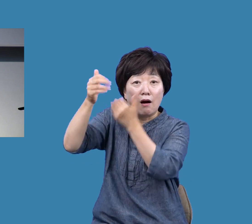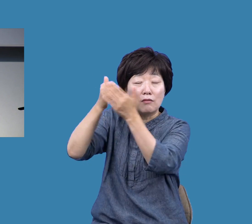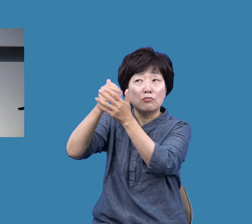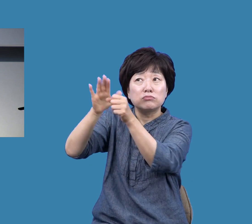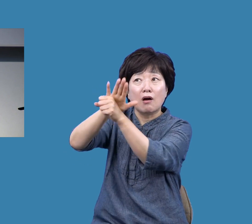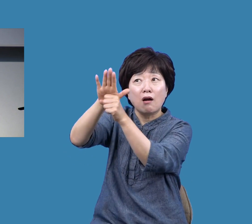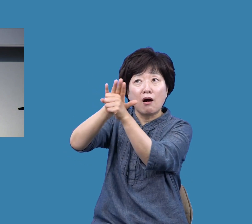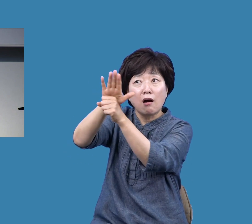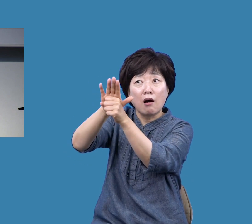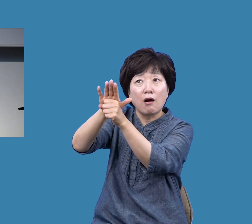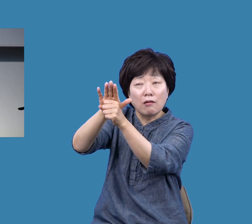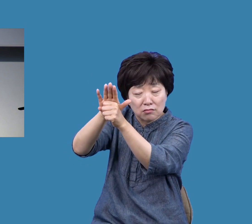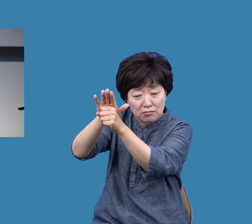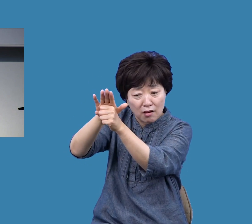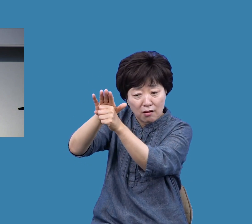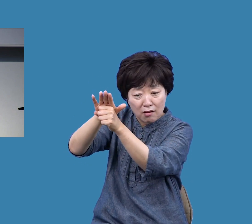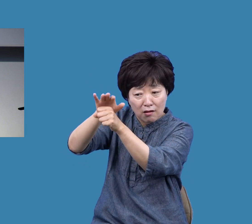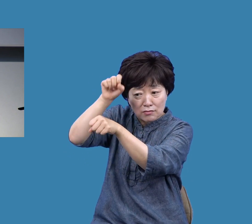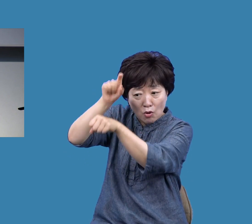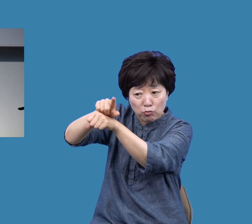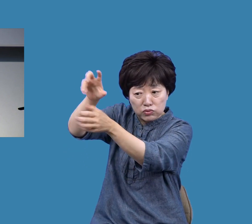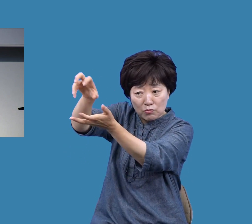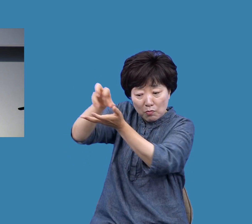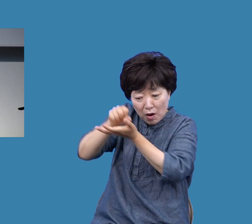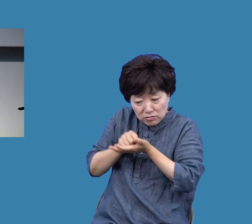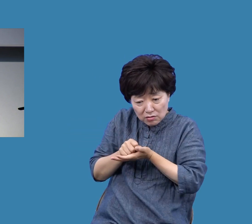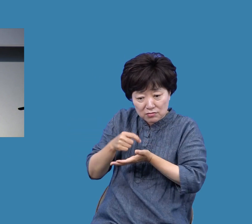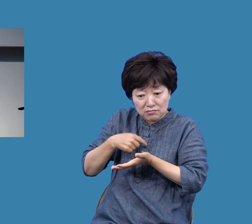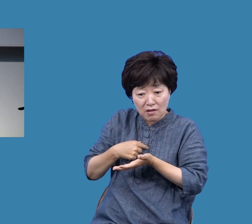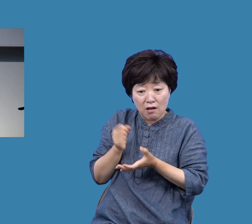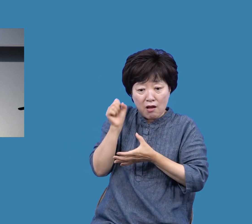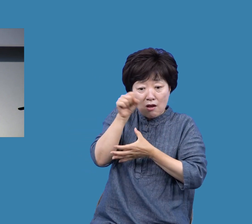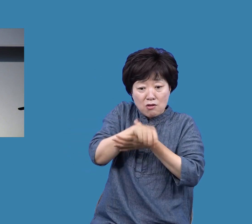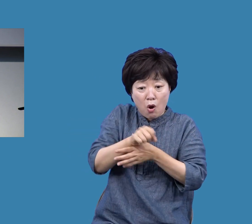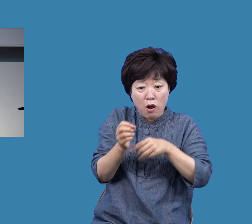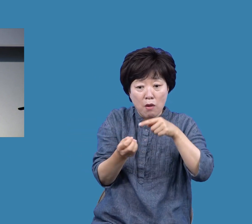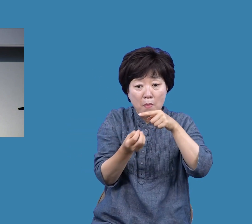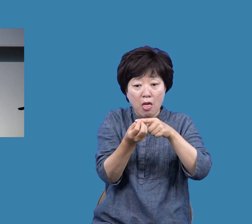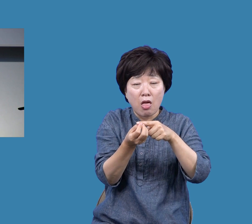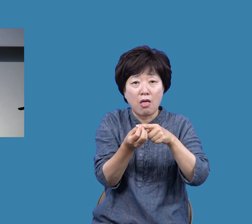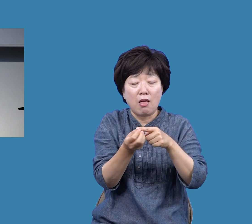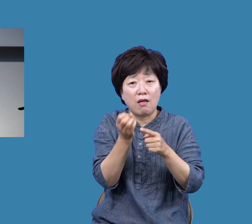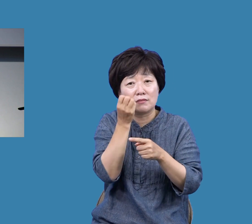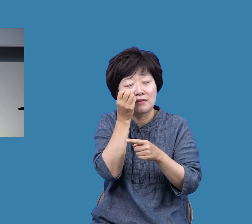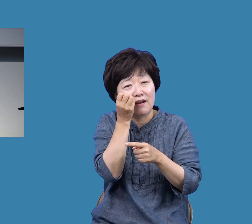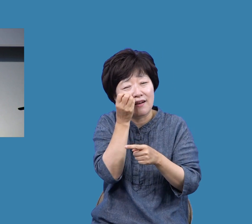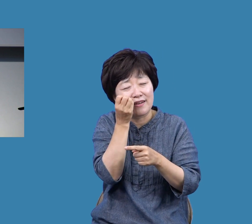오래된 관계가 안 생겨? 예? 열매를 보고 그들을 알지라고 했는데.